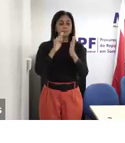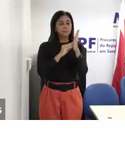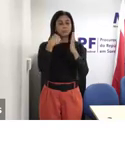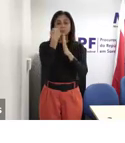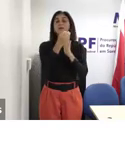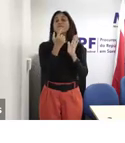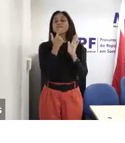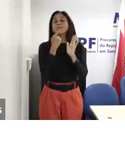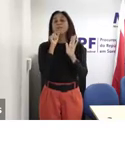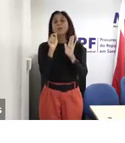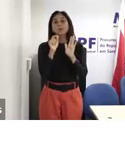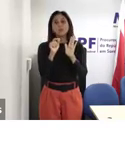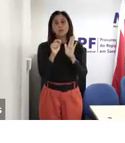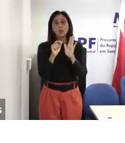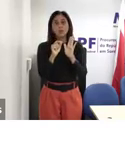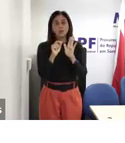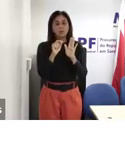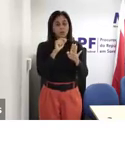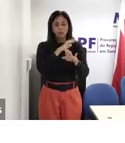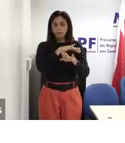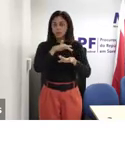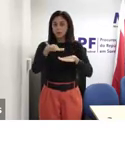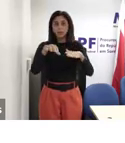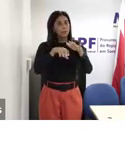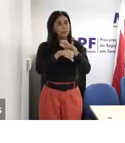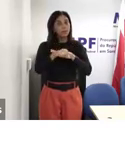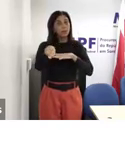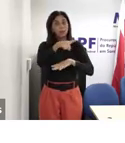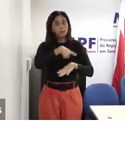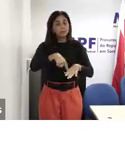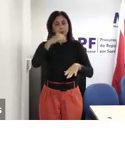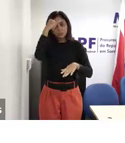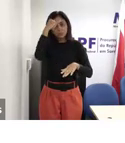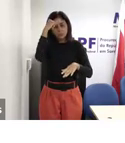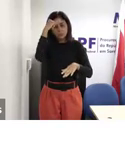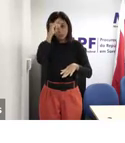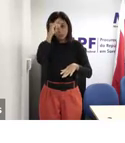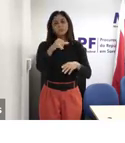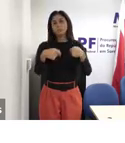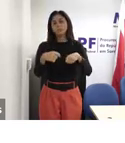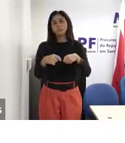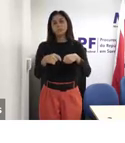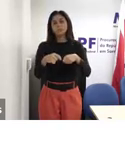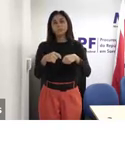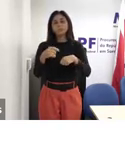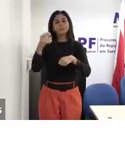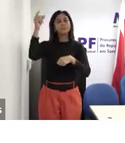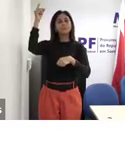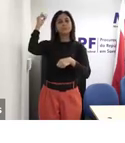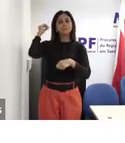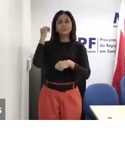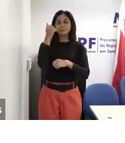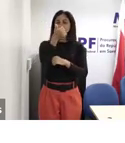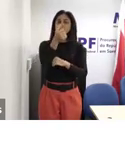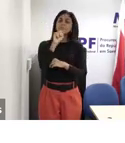contra crianças e adolescentes Por que 18 de Maio o que que aconteceu nessa data essa data ela rememora A